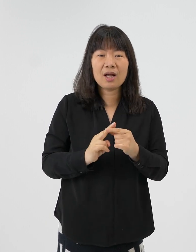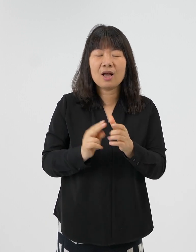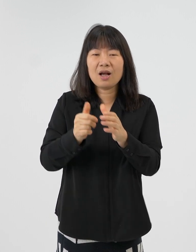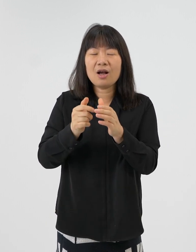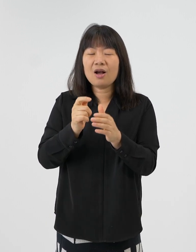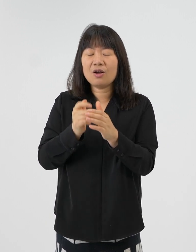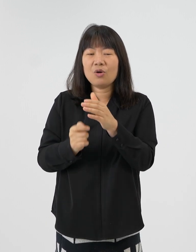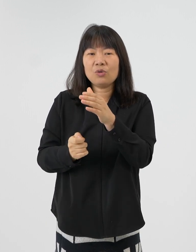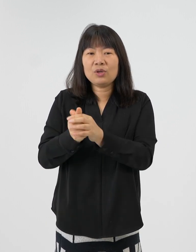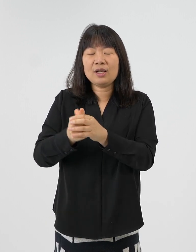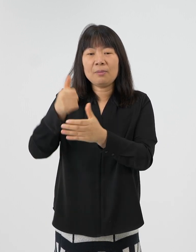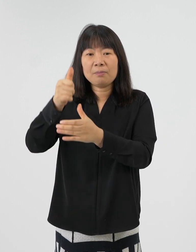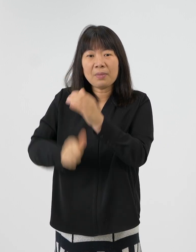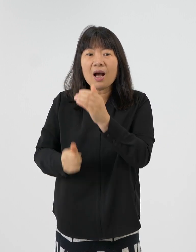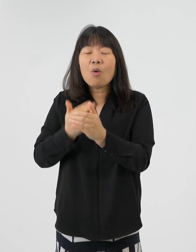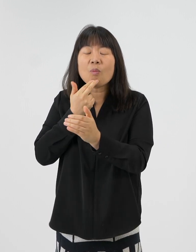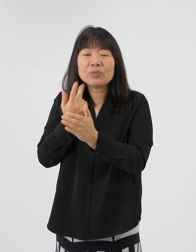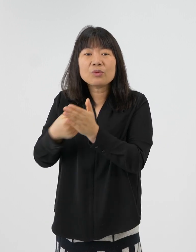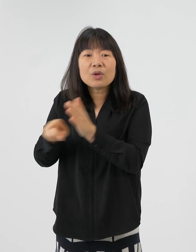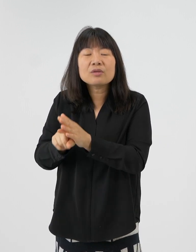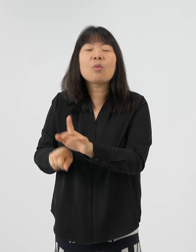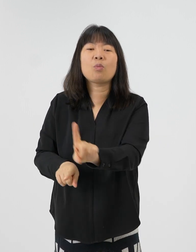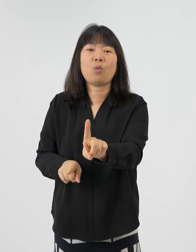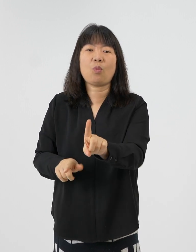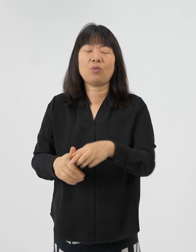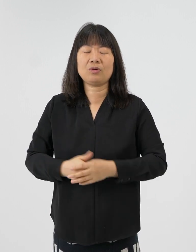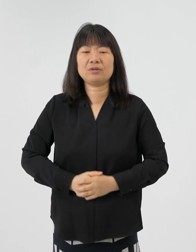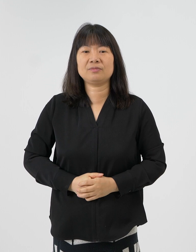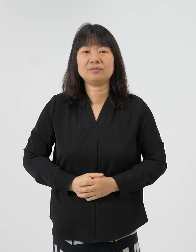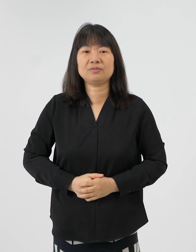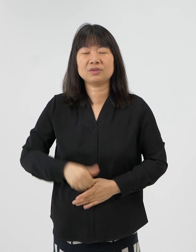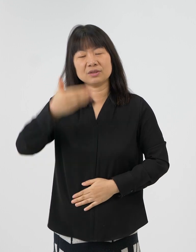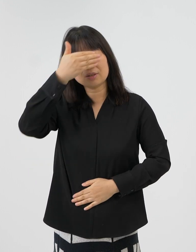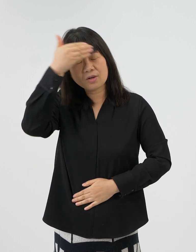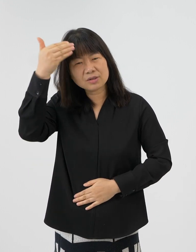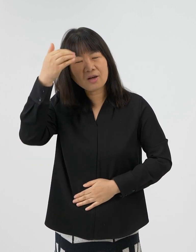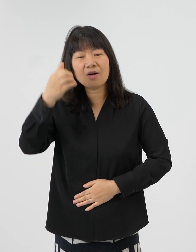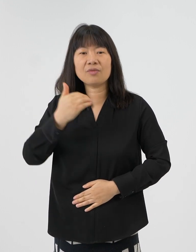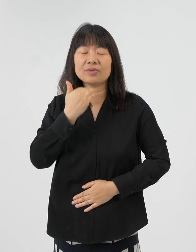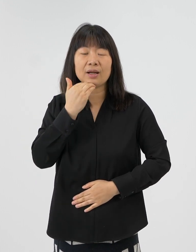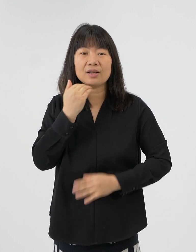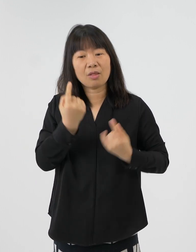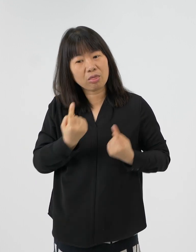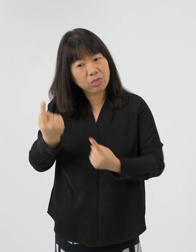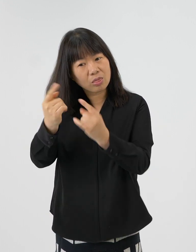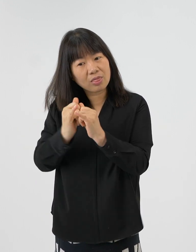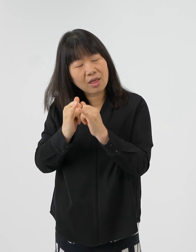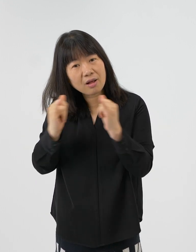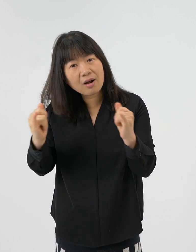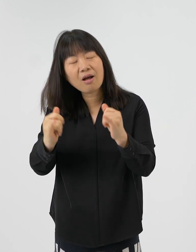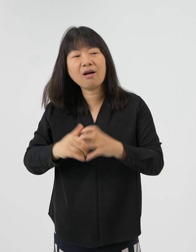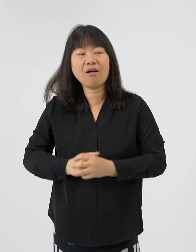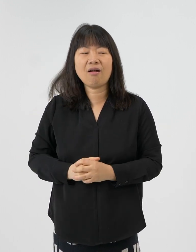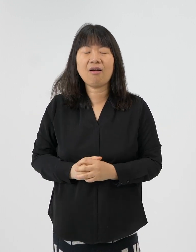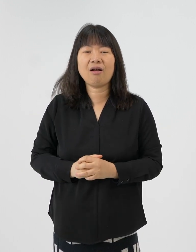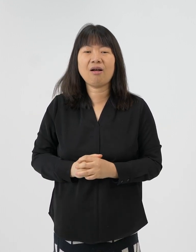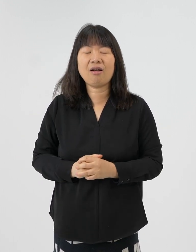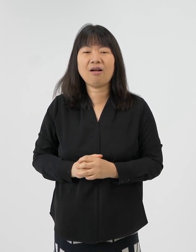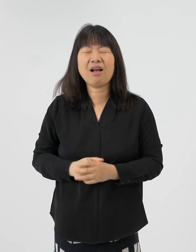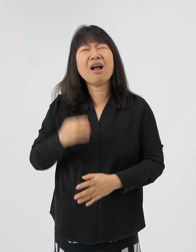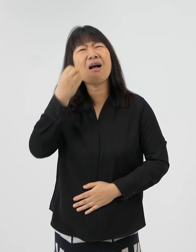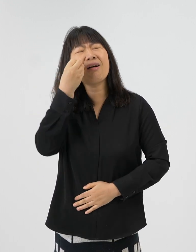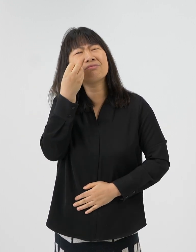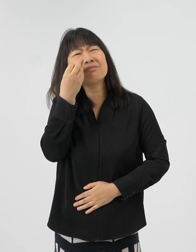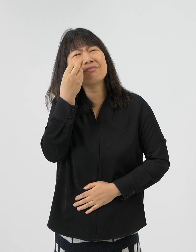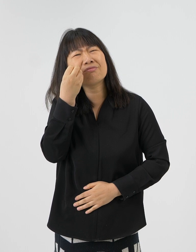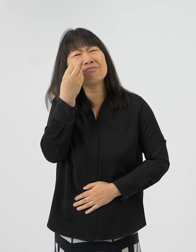빠지지 않으려면, 근데 이상한 게 있어요. 청년이고 나이가 든 사람들이고 꼭 이상한